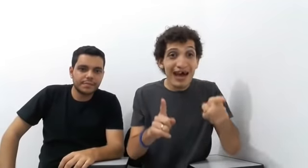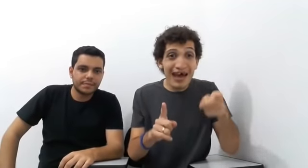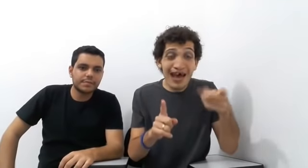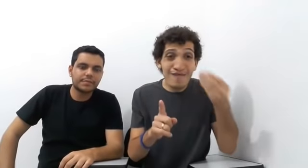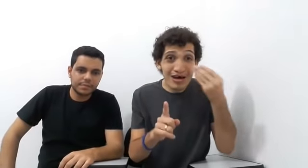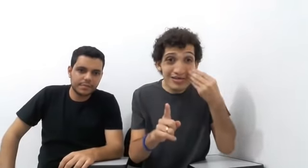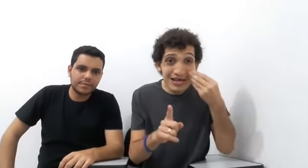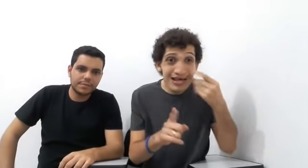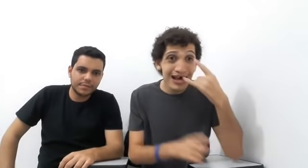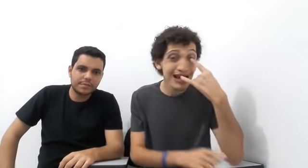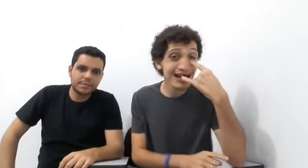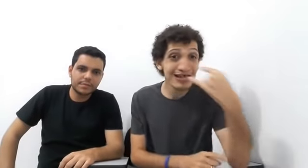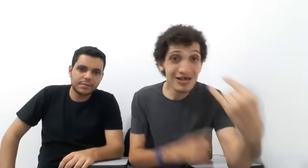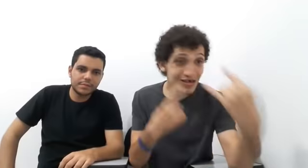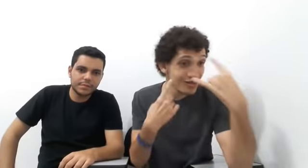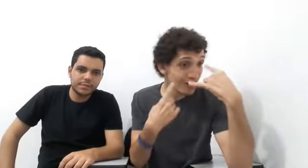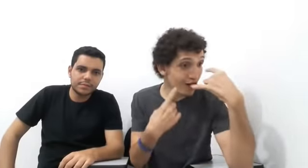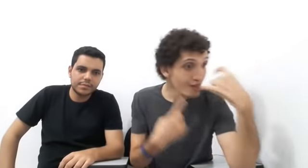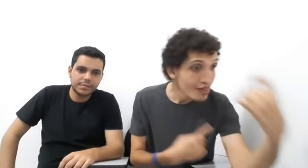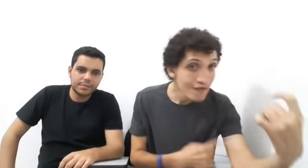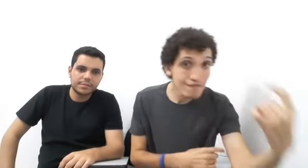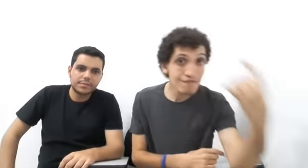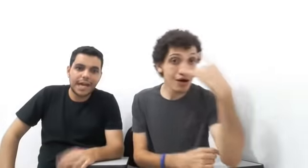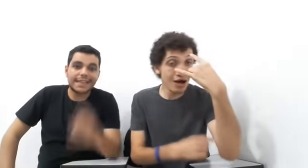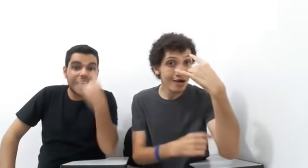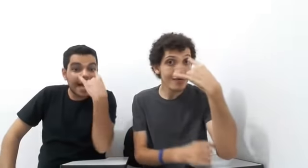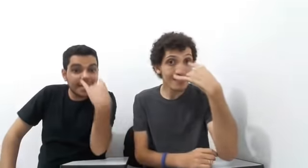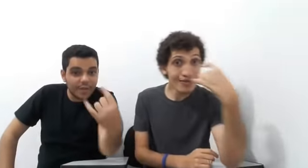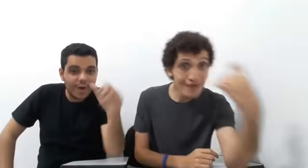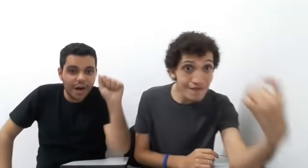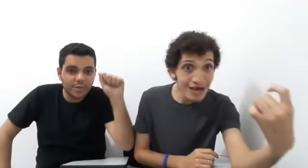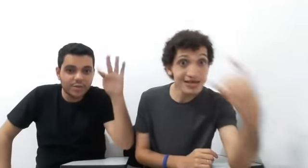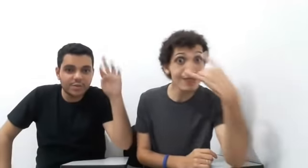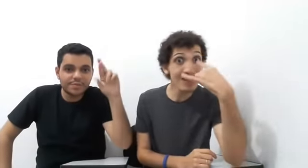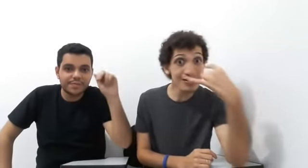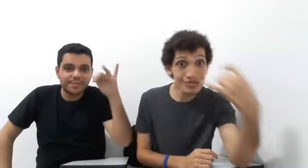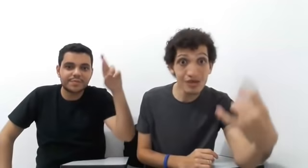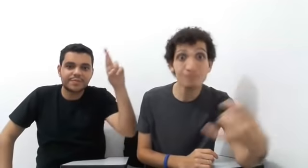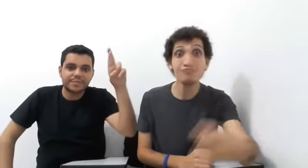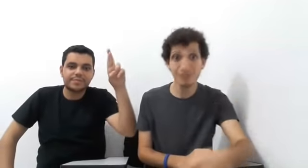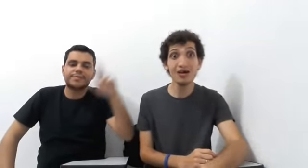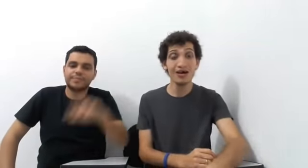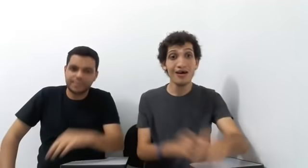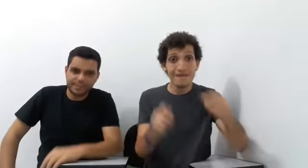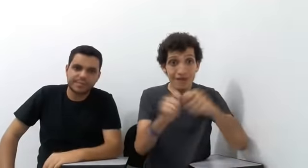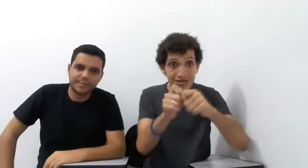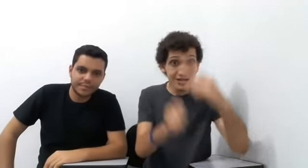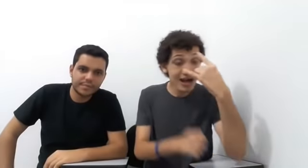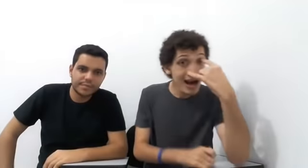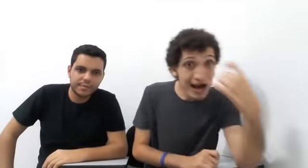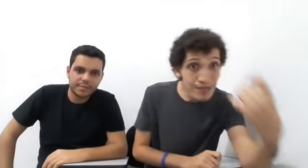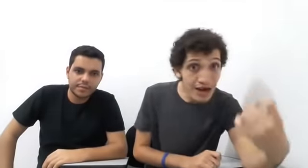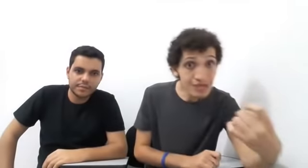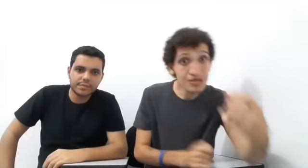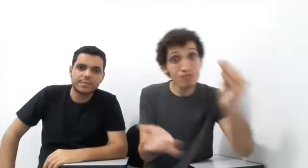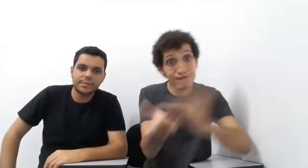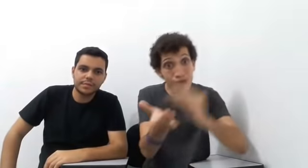é fazer isso aqui, ó. Atrair o aluno. Fazer atração, né? Fazer atração, tá faltando